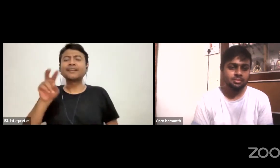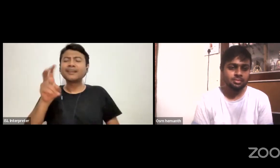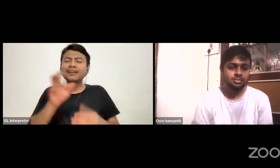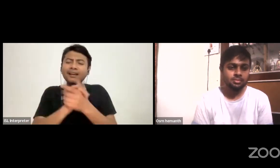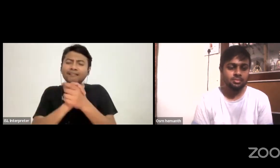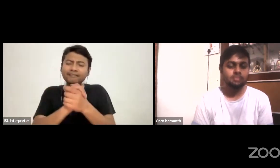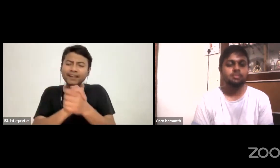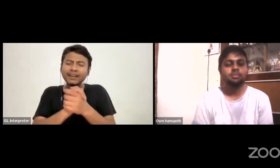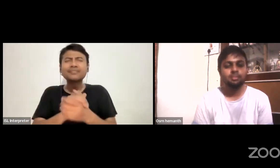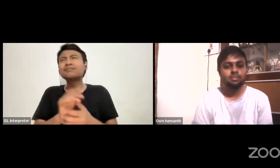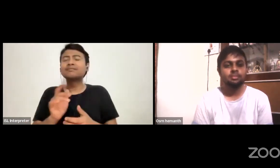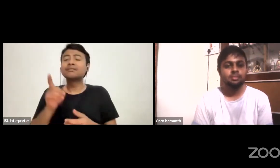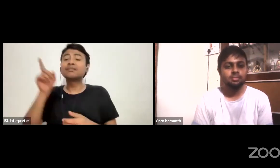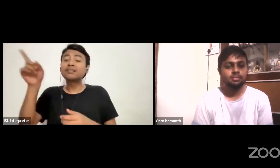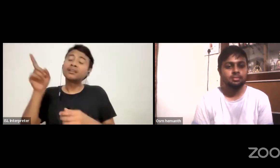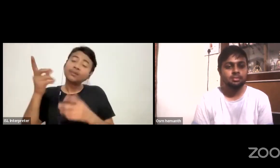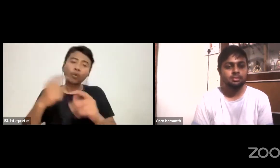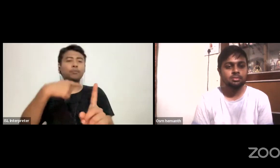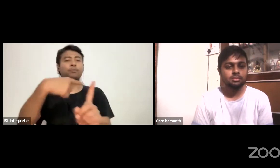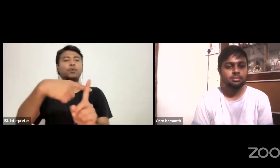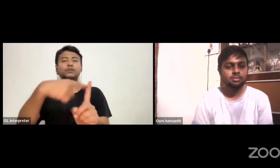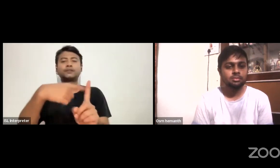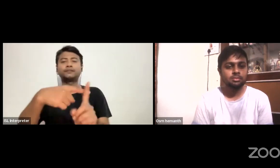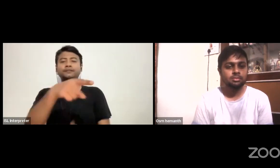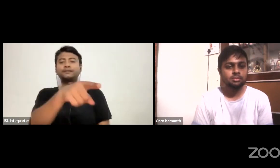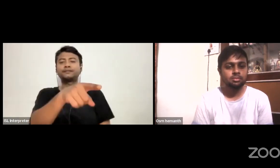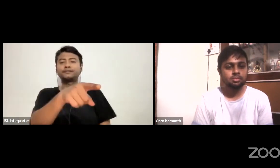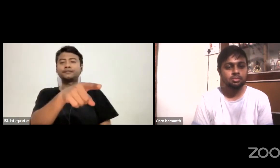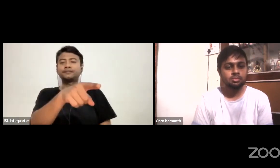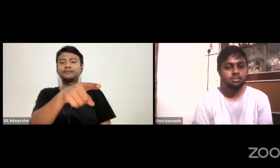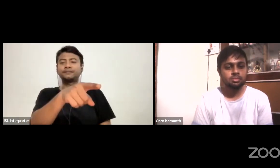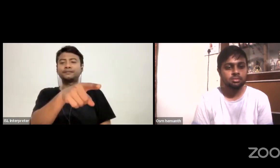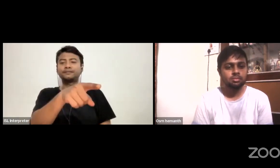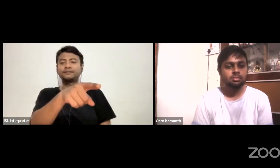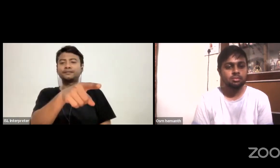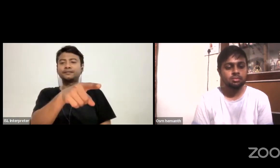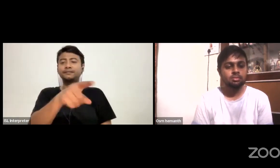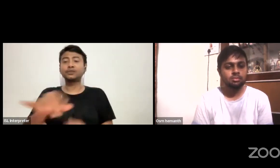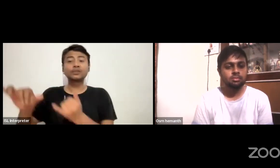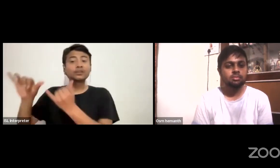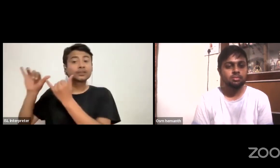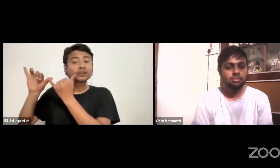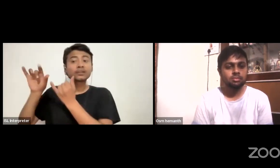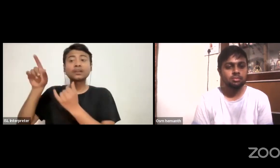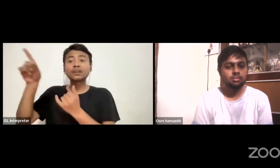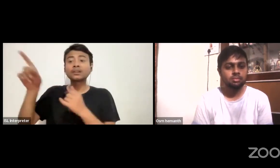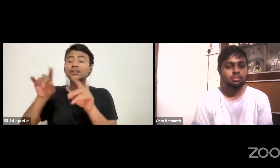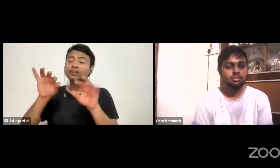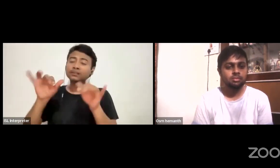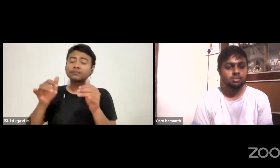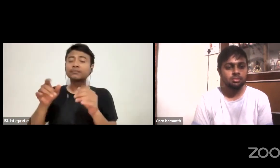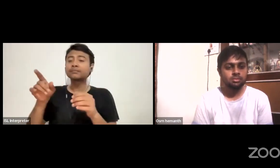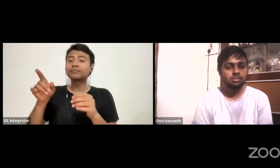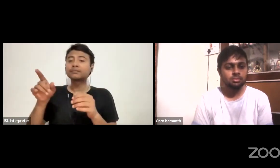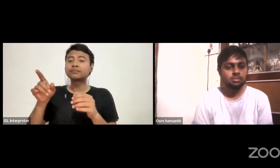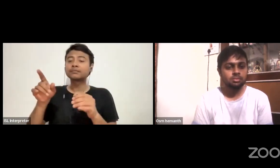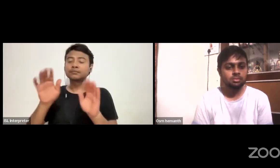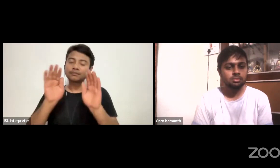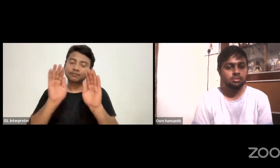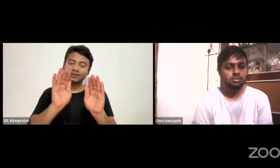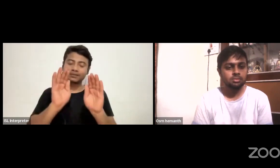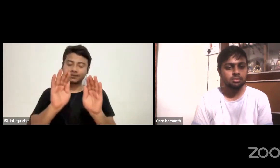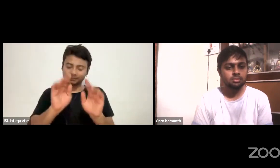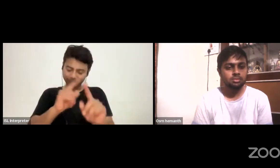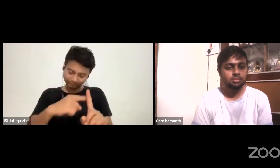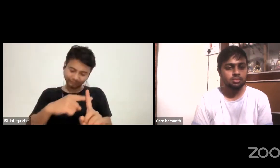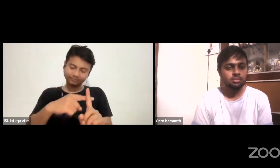विशर, भगवान हमारे शुभ चिंतक है। और फिर अच्छा कहे कोई कि अच्छा फिर क्या करें,